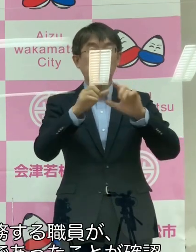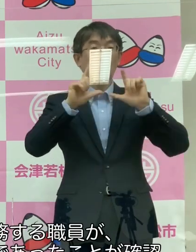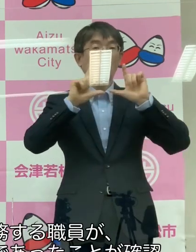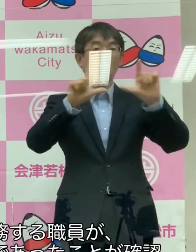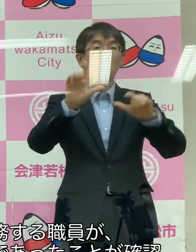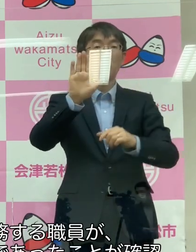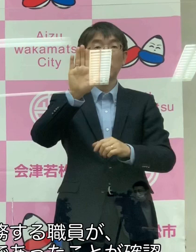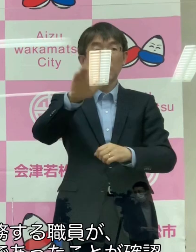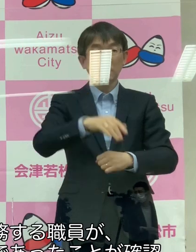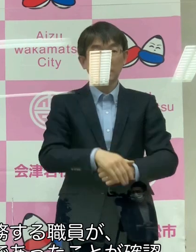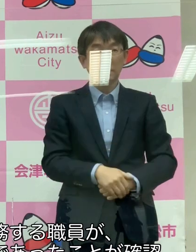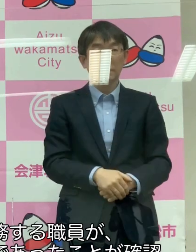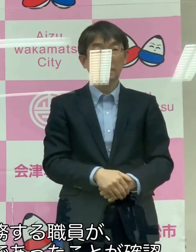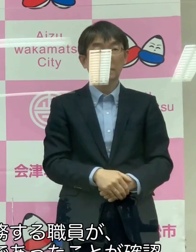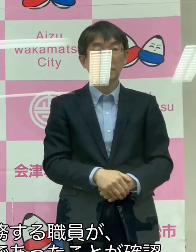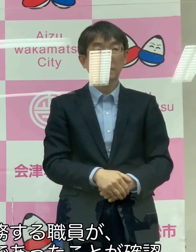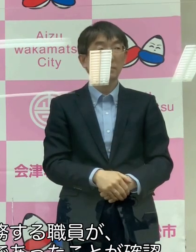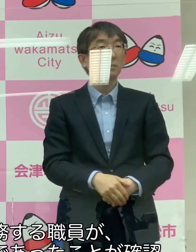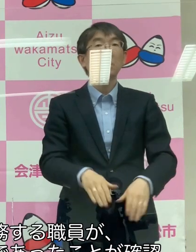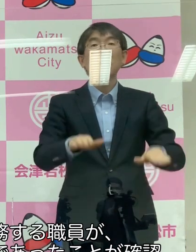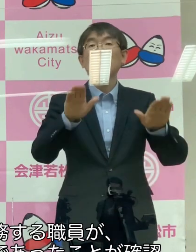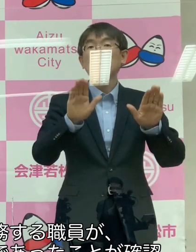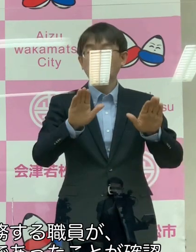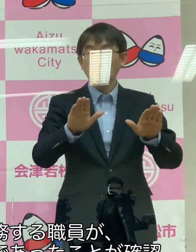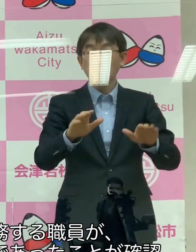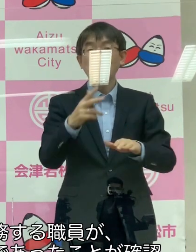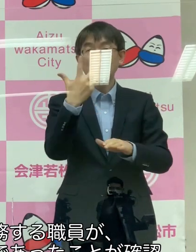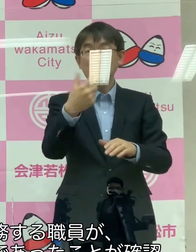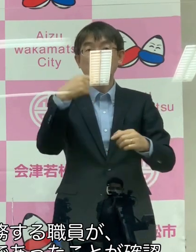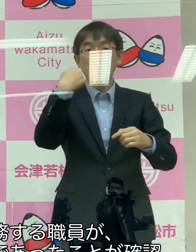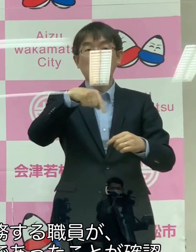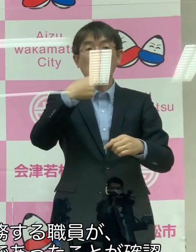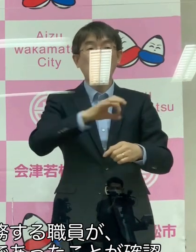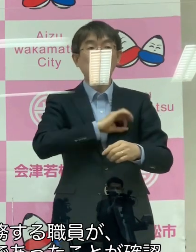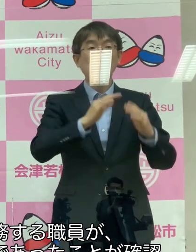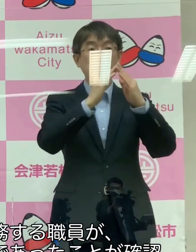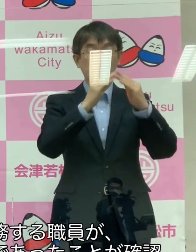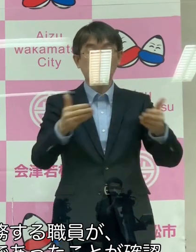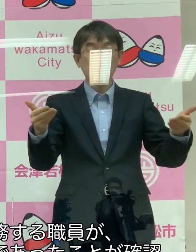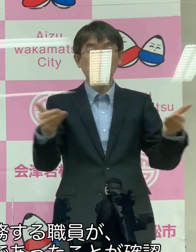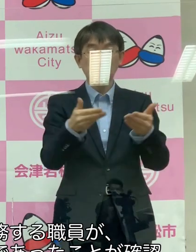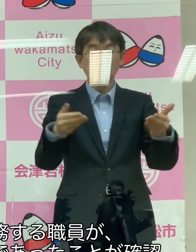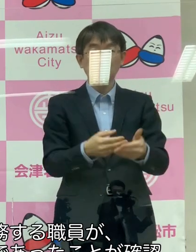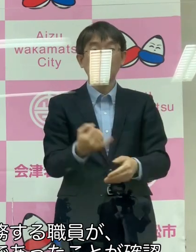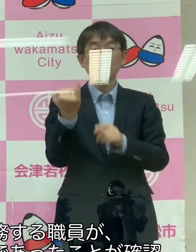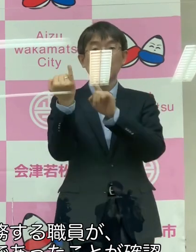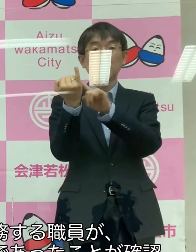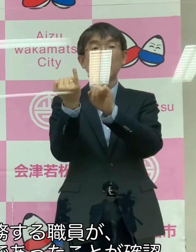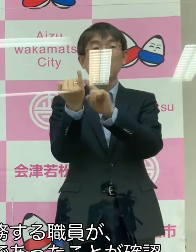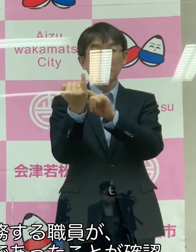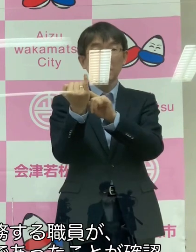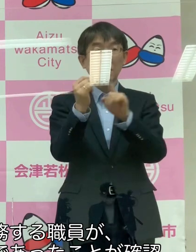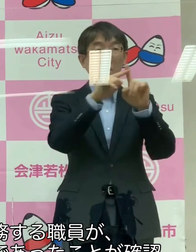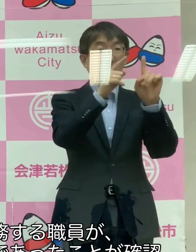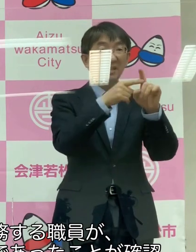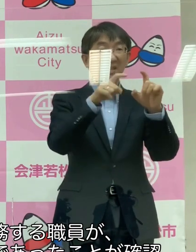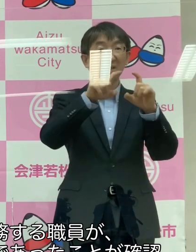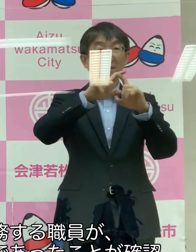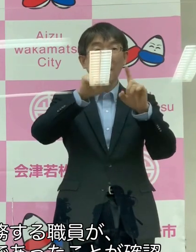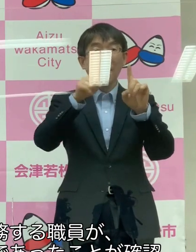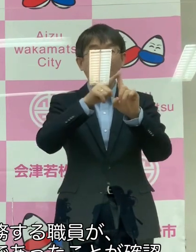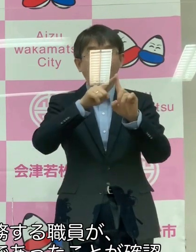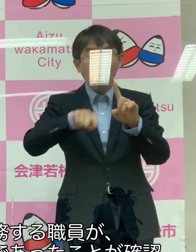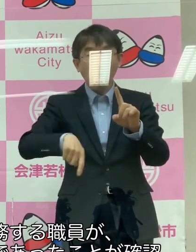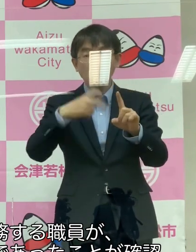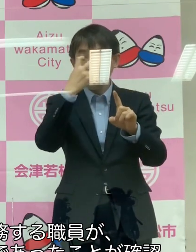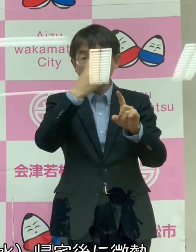します。本日市教育委員会に勤務する職員が PCR 検査の結果陽性であったこと